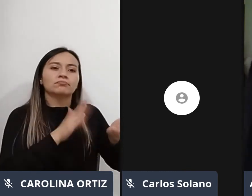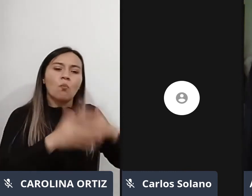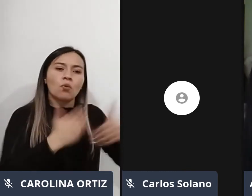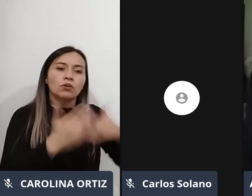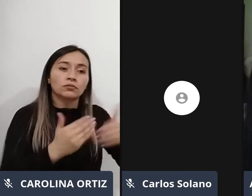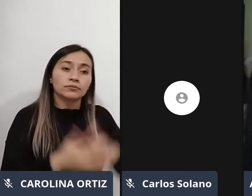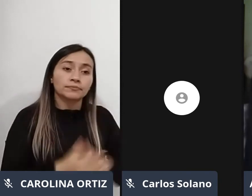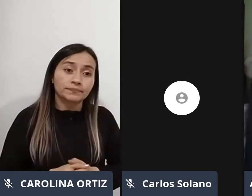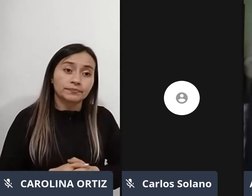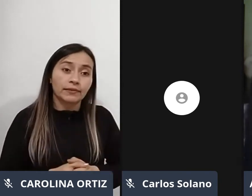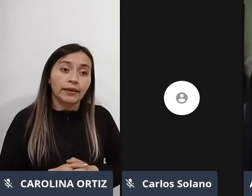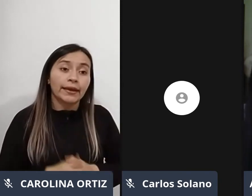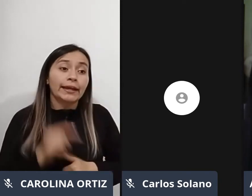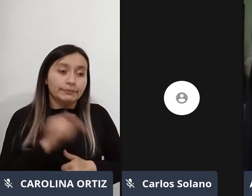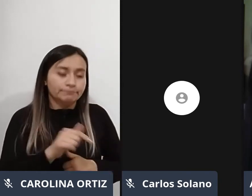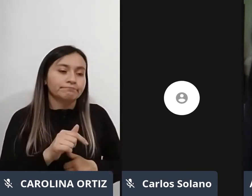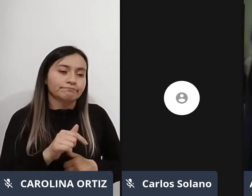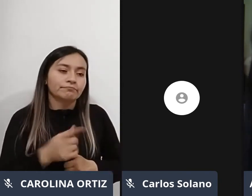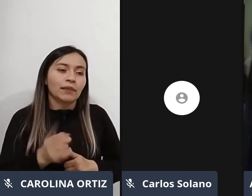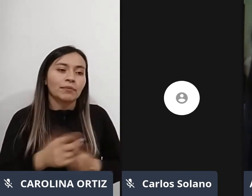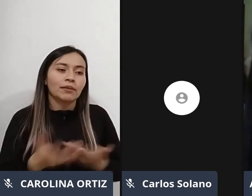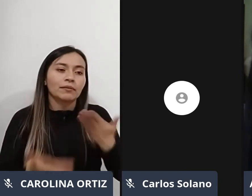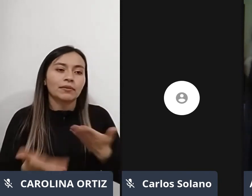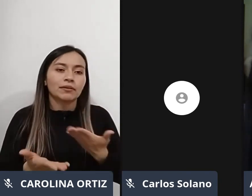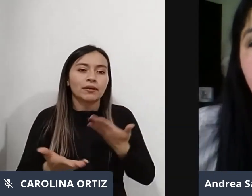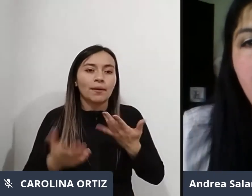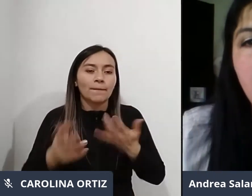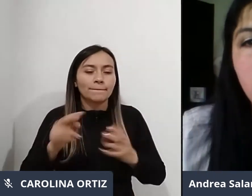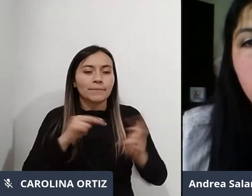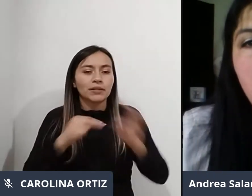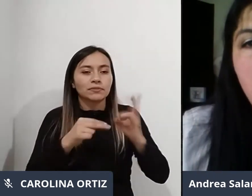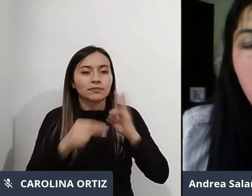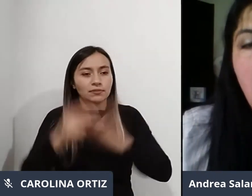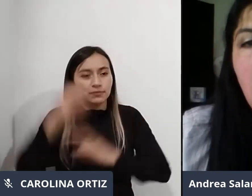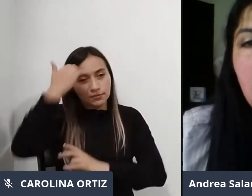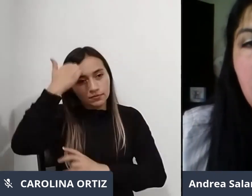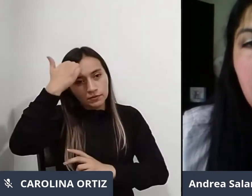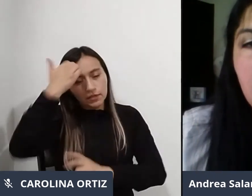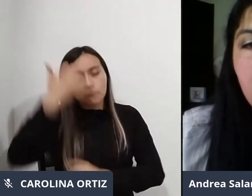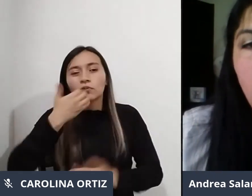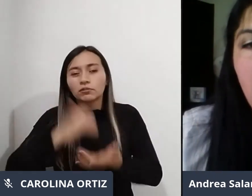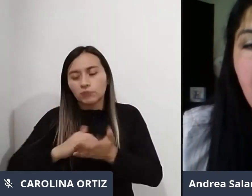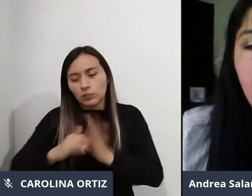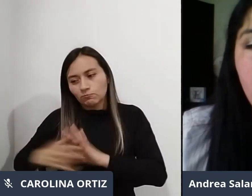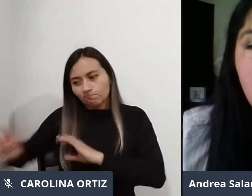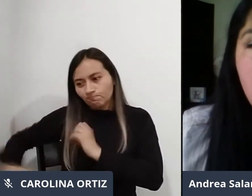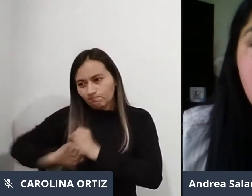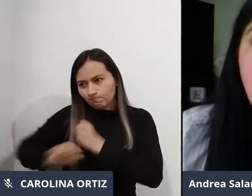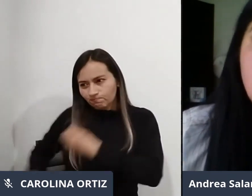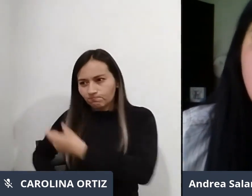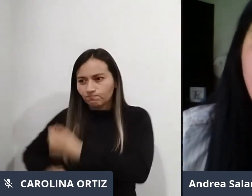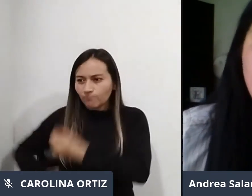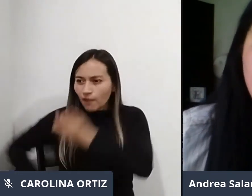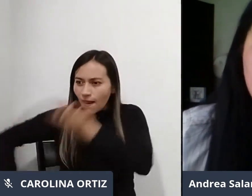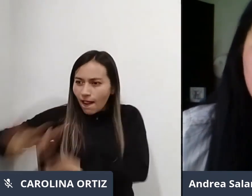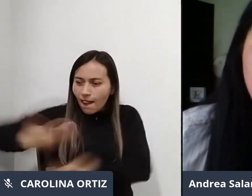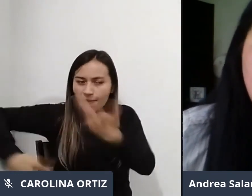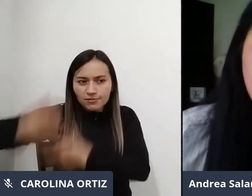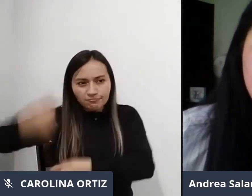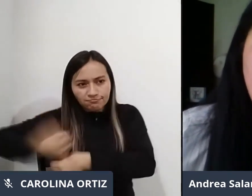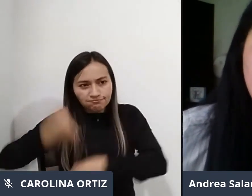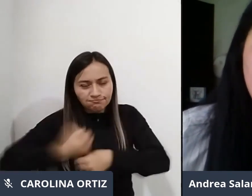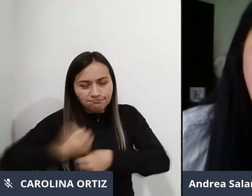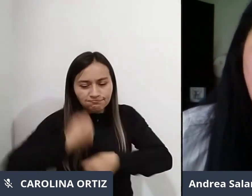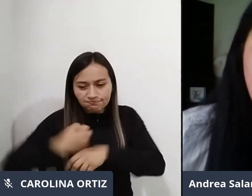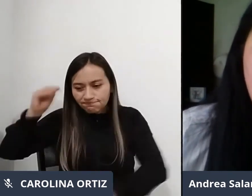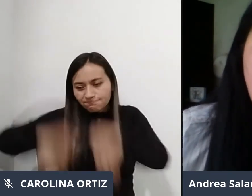perspectiva de muchos docentes, porque cuando uno trabaja de la mano con los compañeros y por ejemplo, realiza procesos con